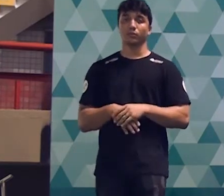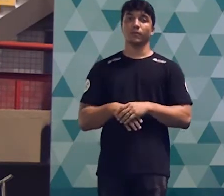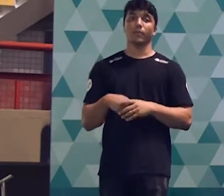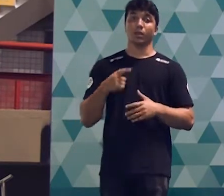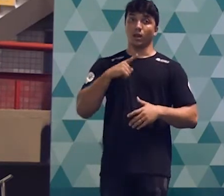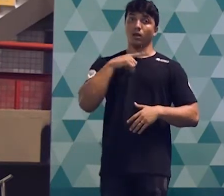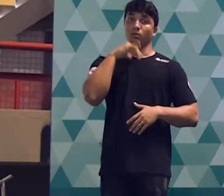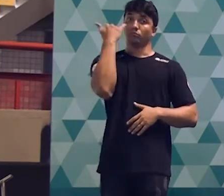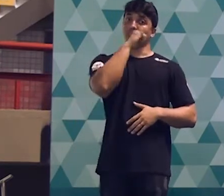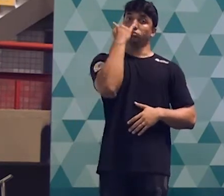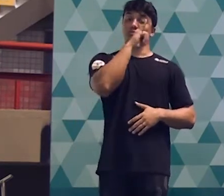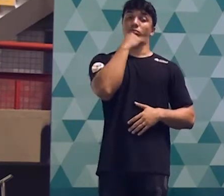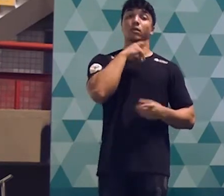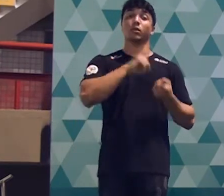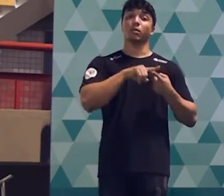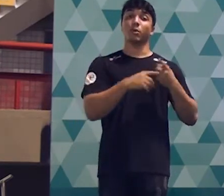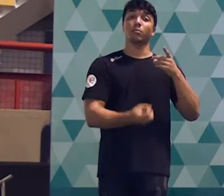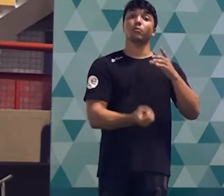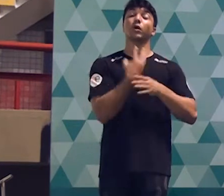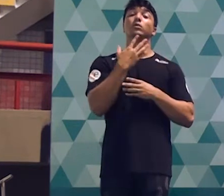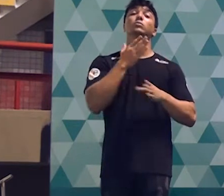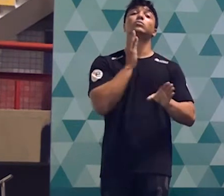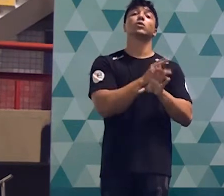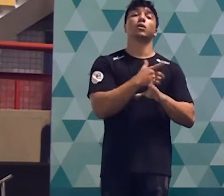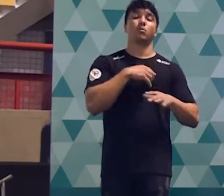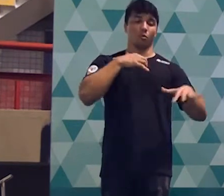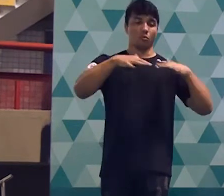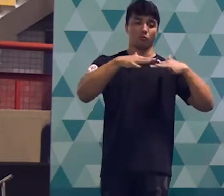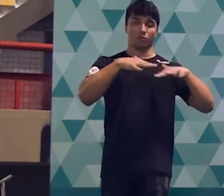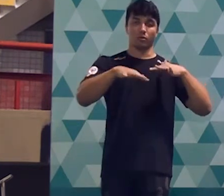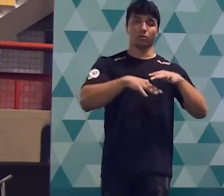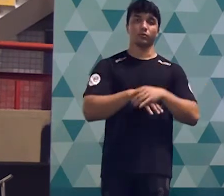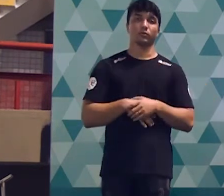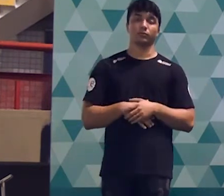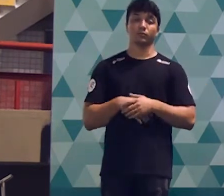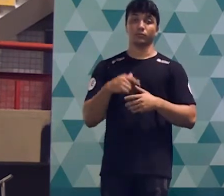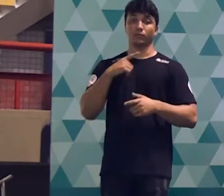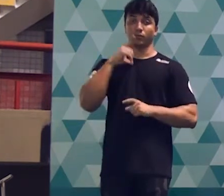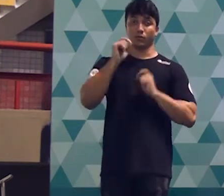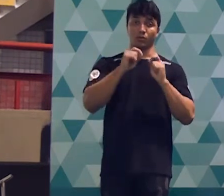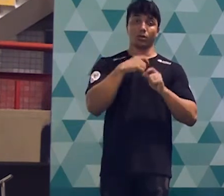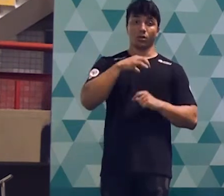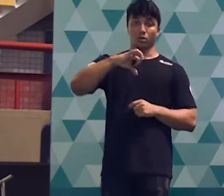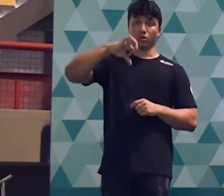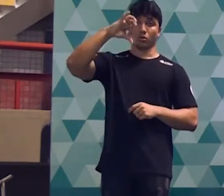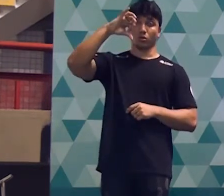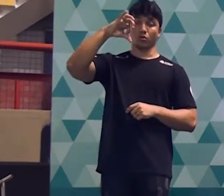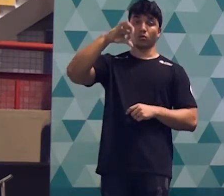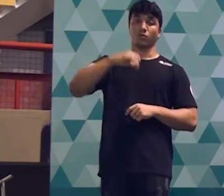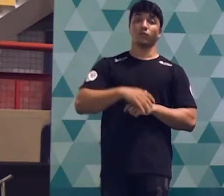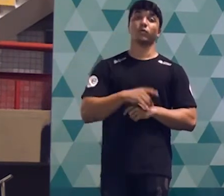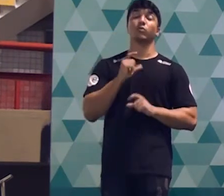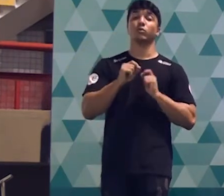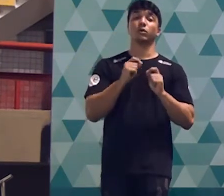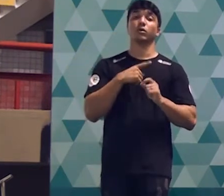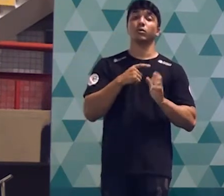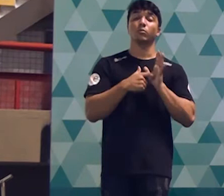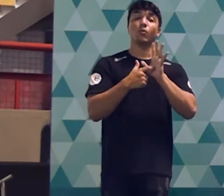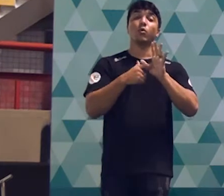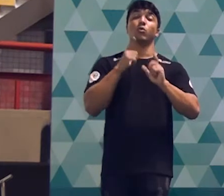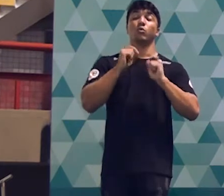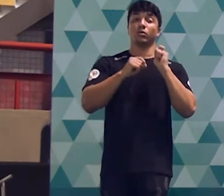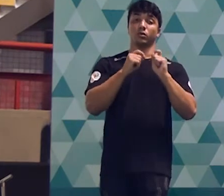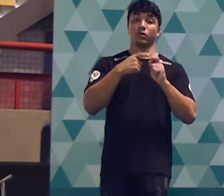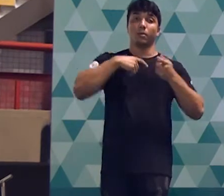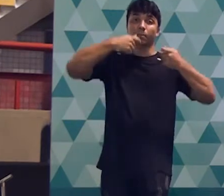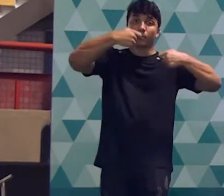é produzida também através dos movimentos. Então, essa habilidade 9, ela está mostrando que nós